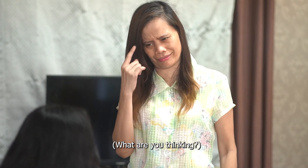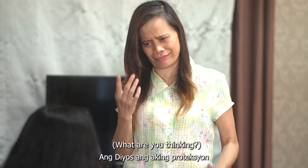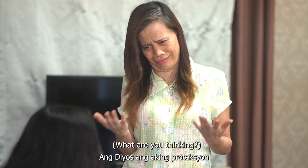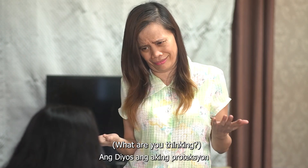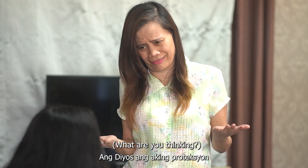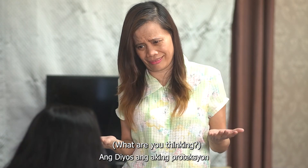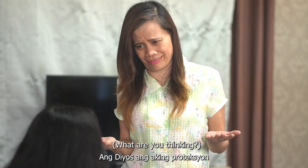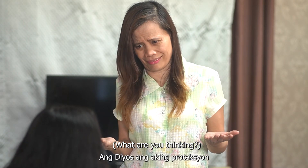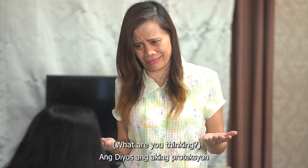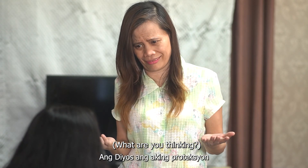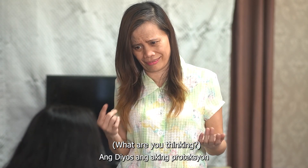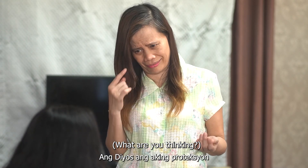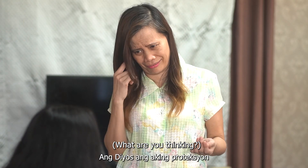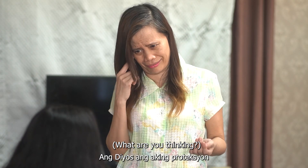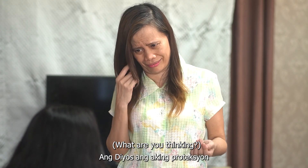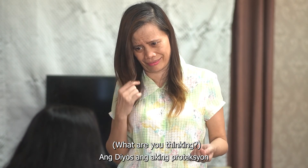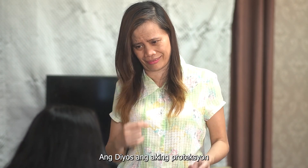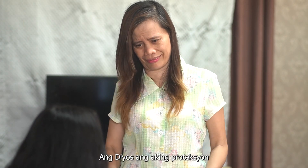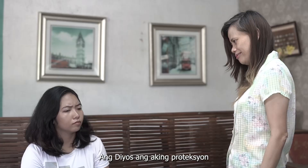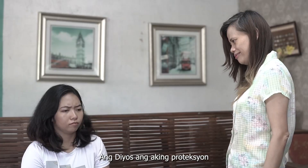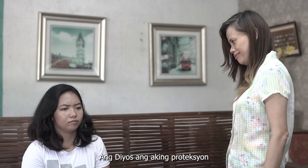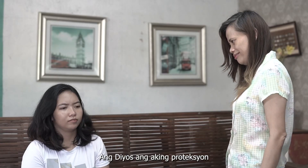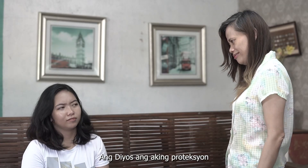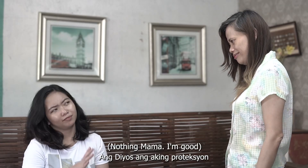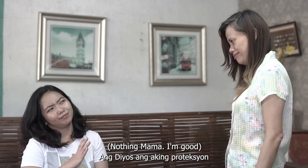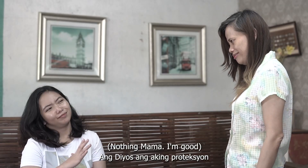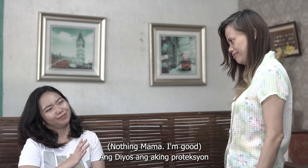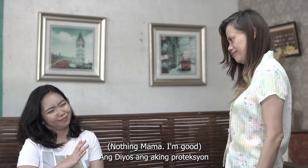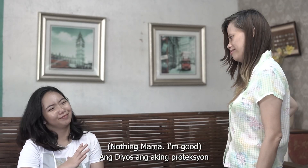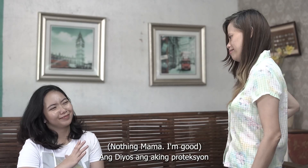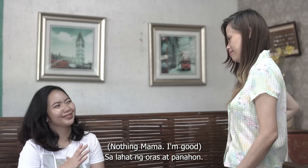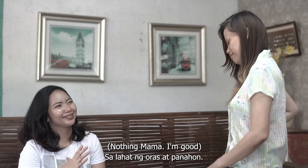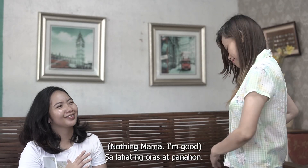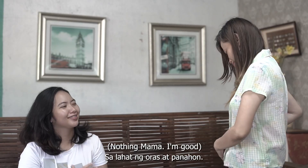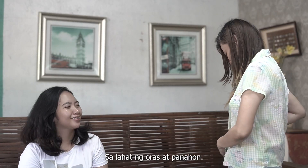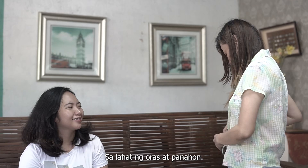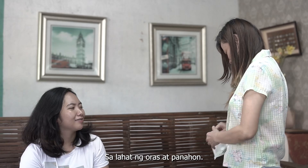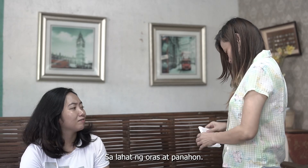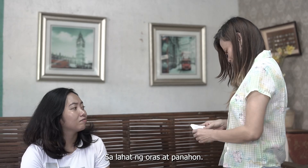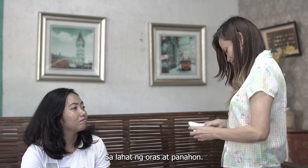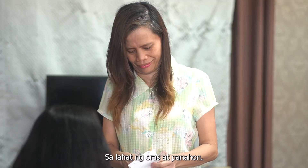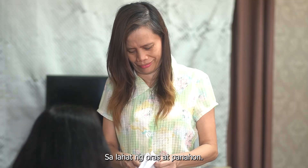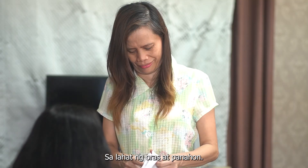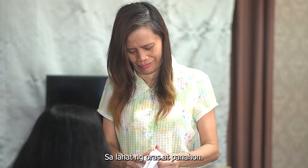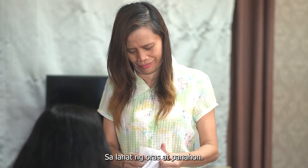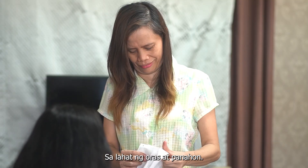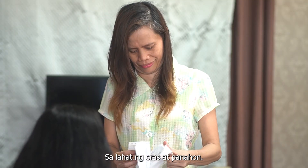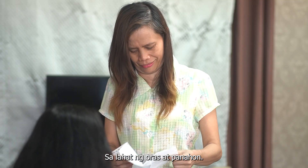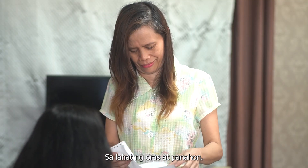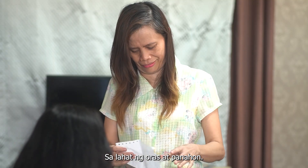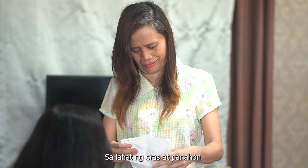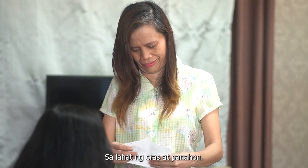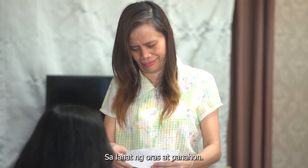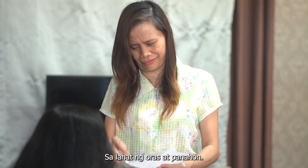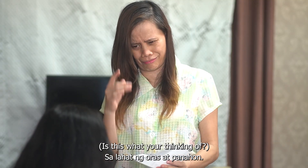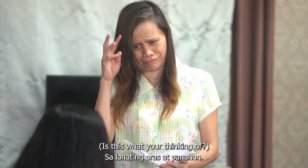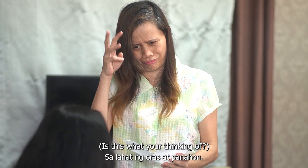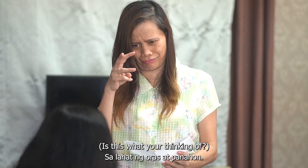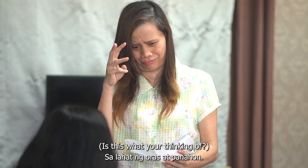Ang Diyos ang aking proteksyon sa lahat ng oras at